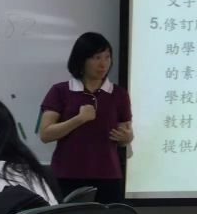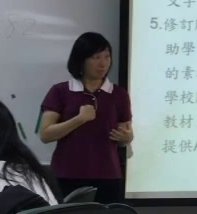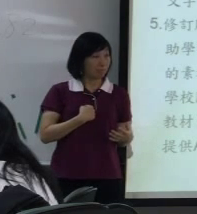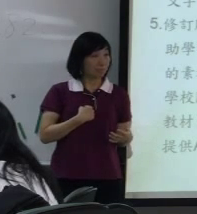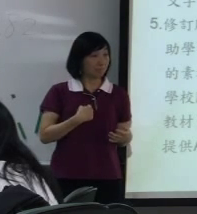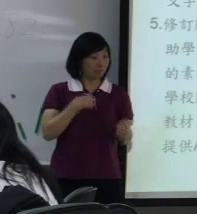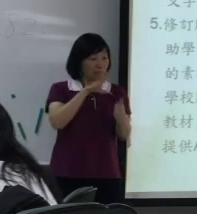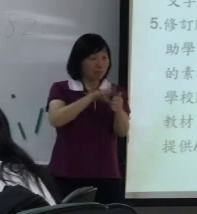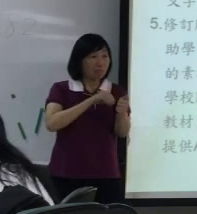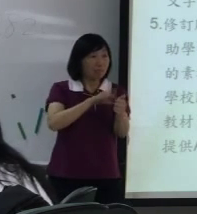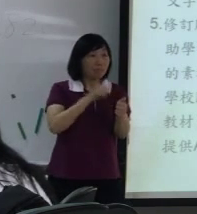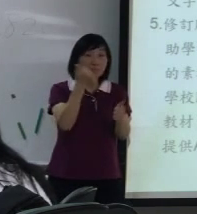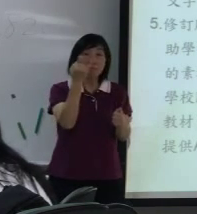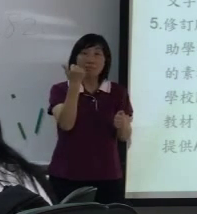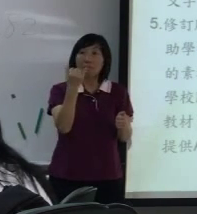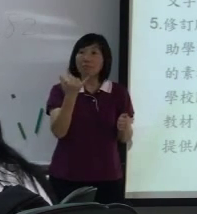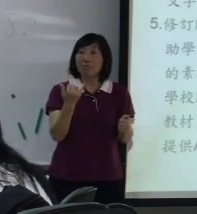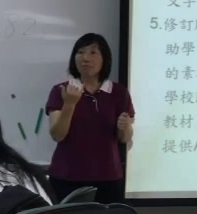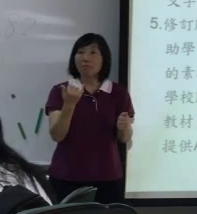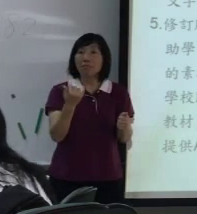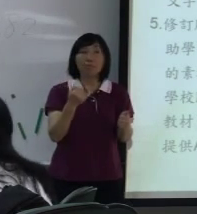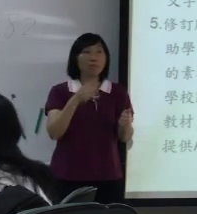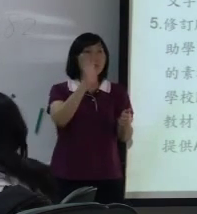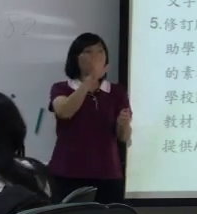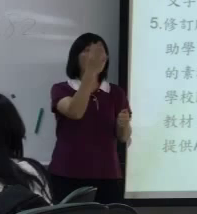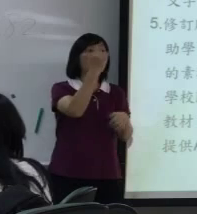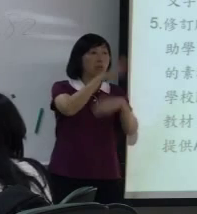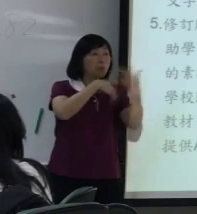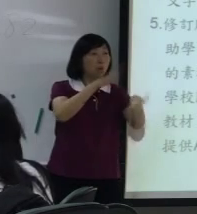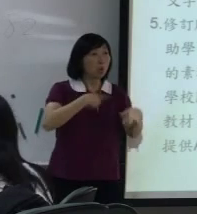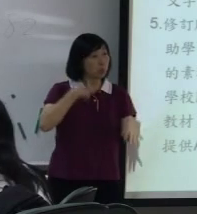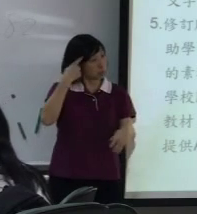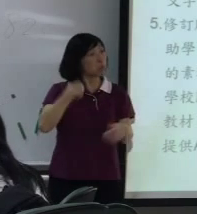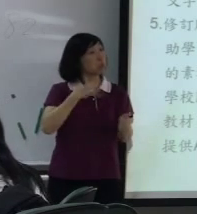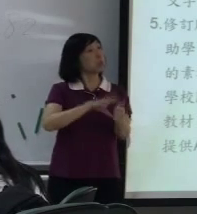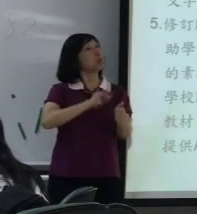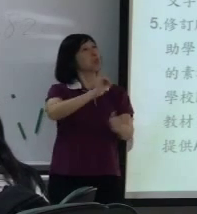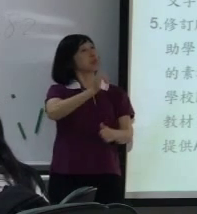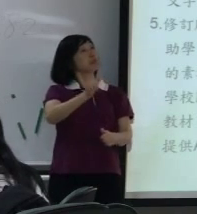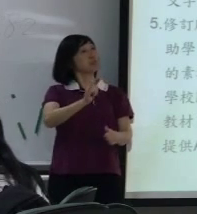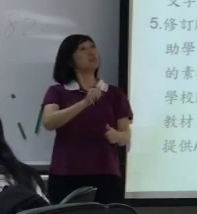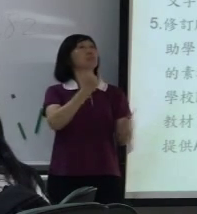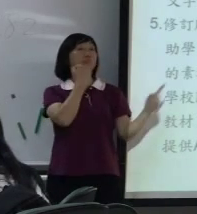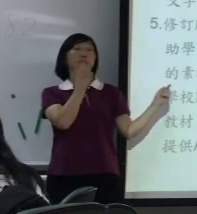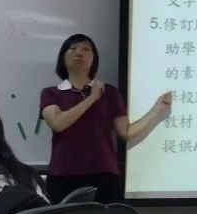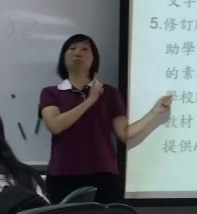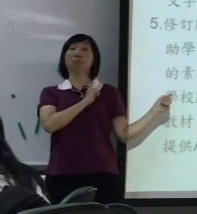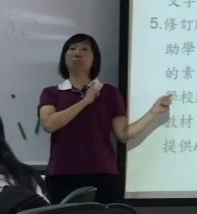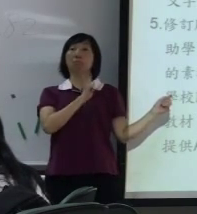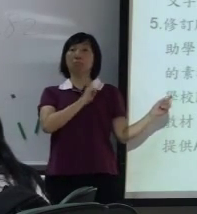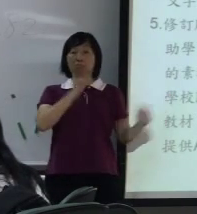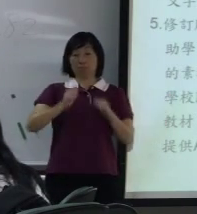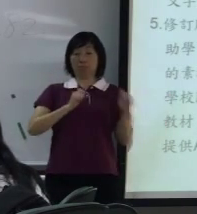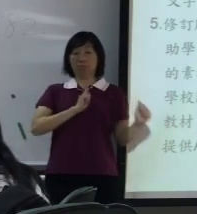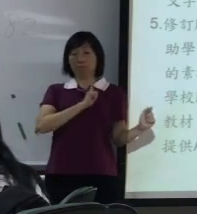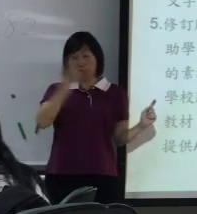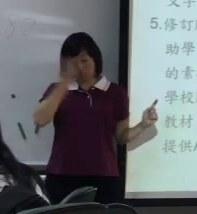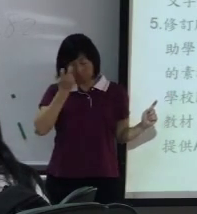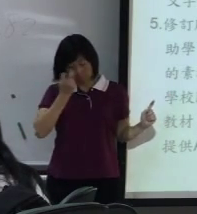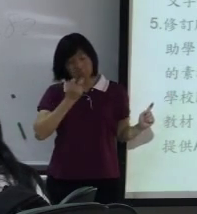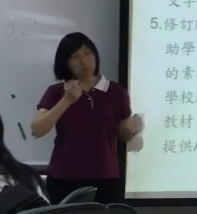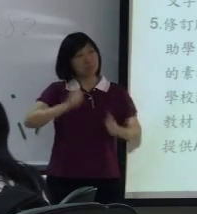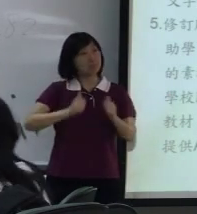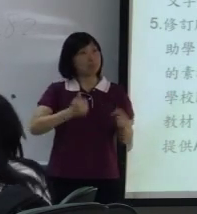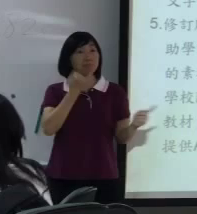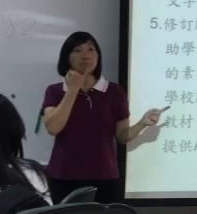你究竟学会多少个手语词汇啊，你可以自我测验一下。所以